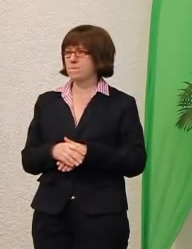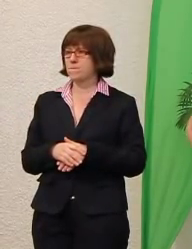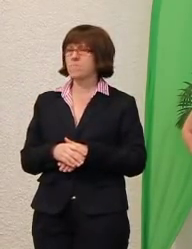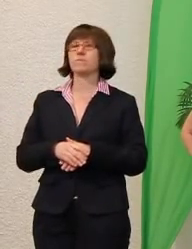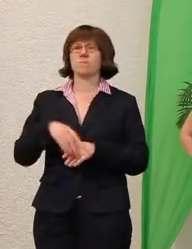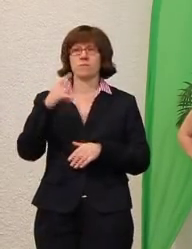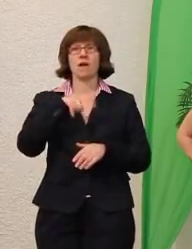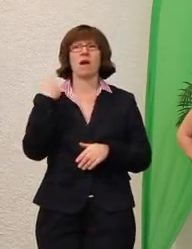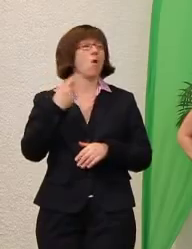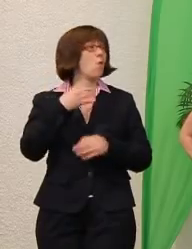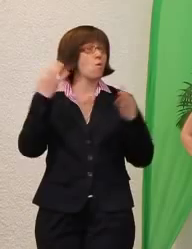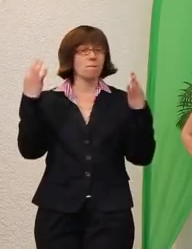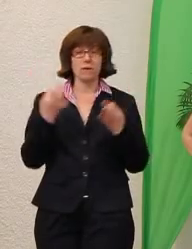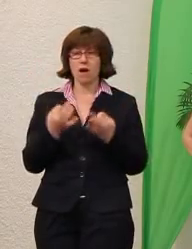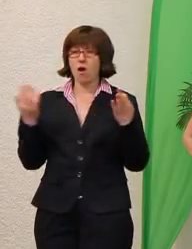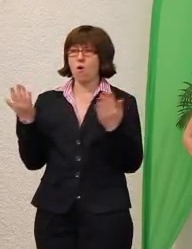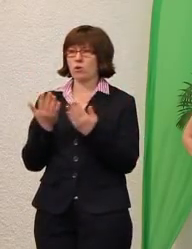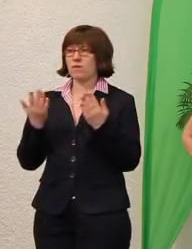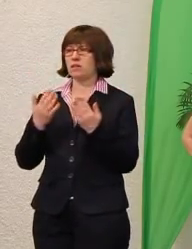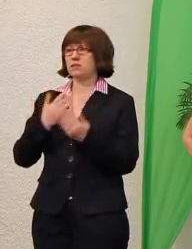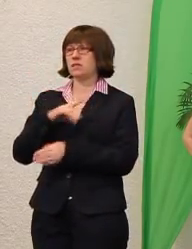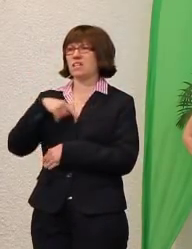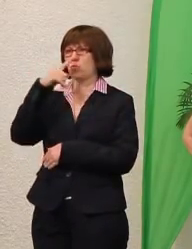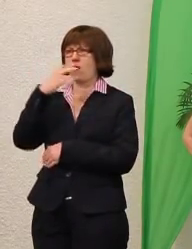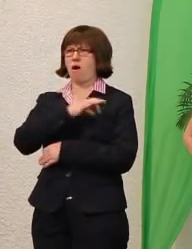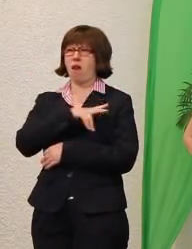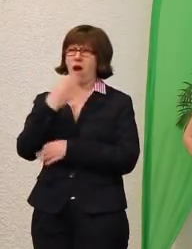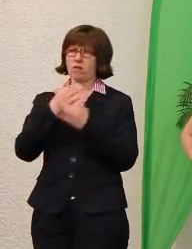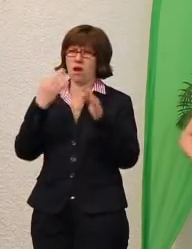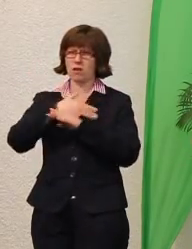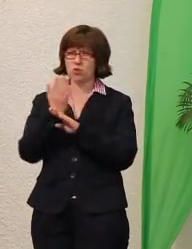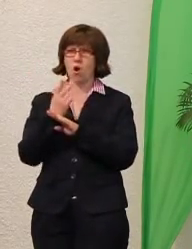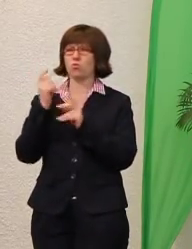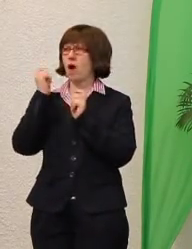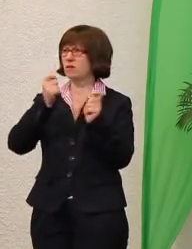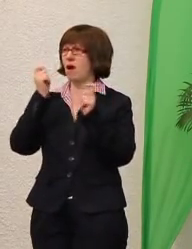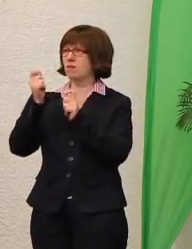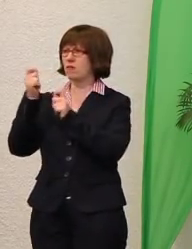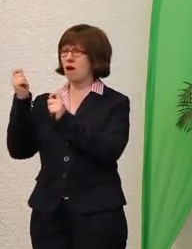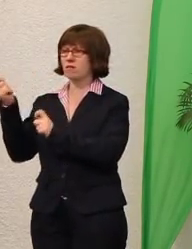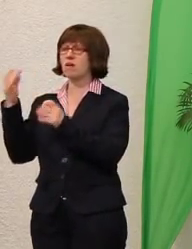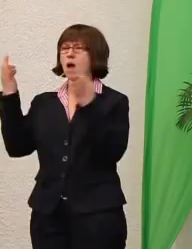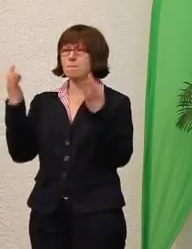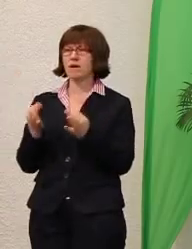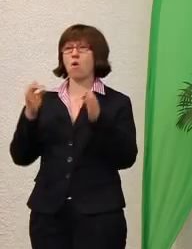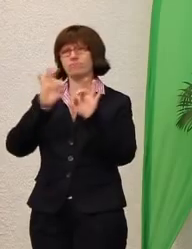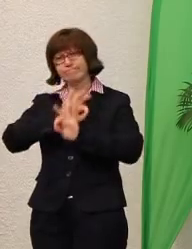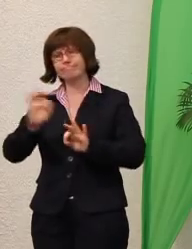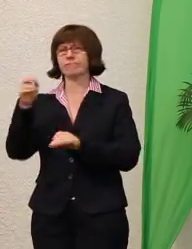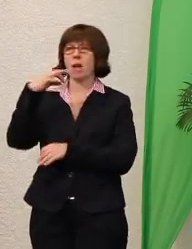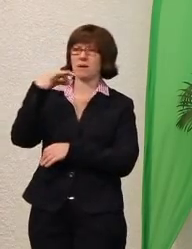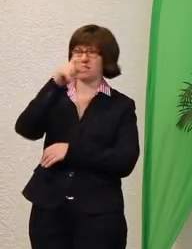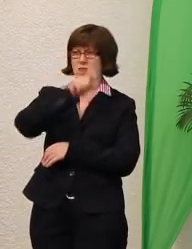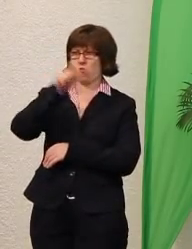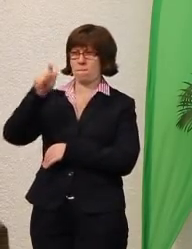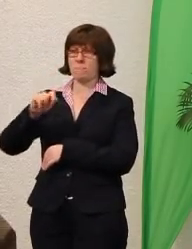Ja, und was wir natürlich auch brauchen, nicht nur angesichts der langen Tagesordnung mit der vielen Anträge, ist ein super Präsidium. Wir sind glücklich,